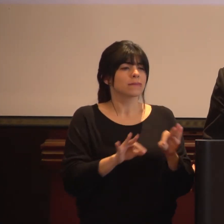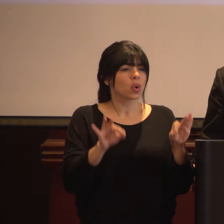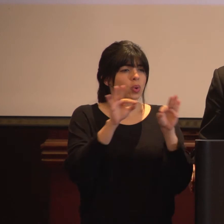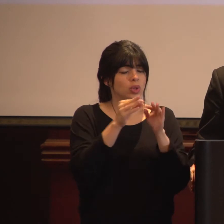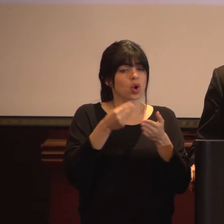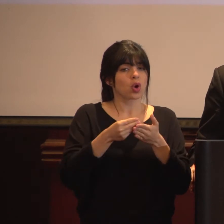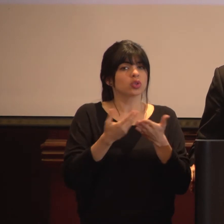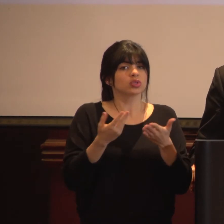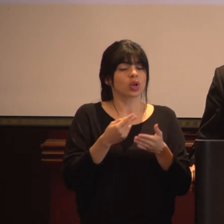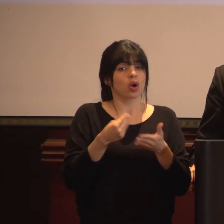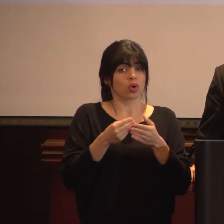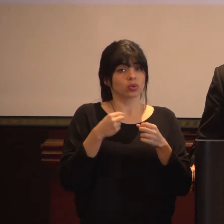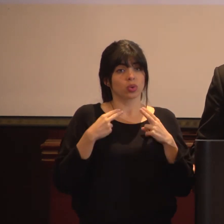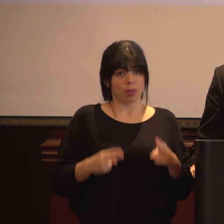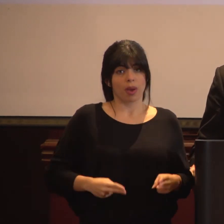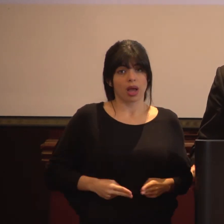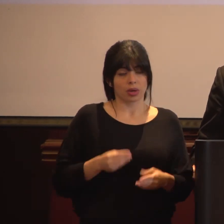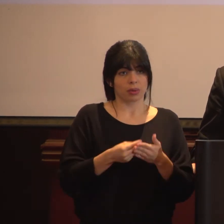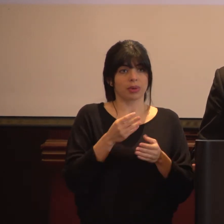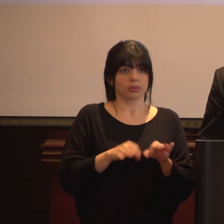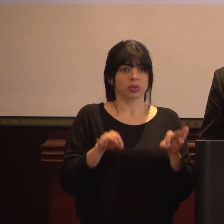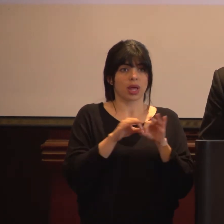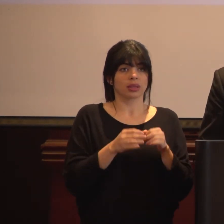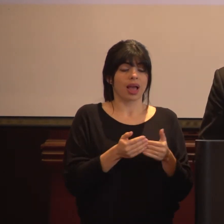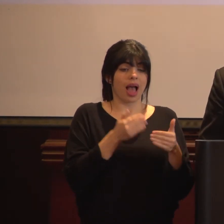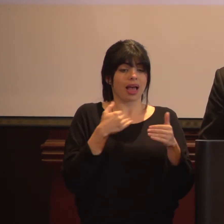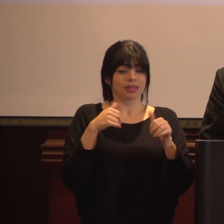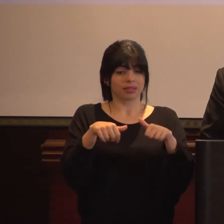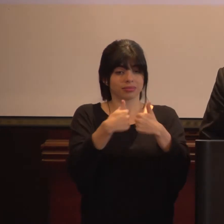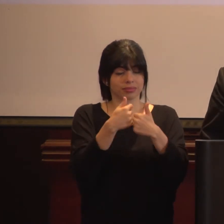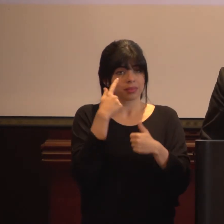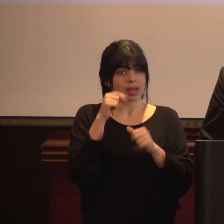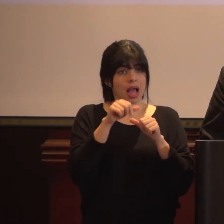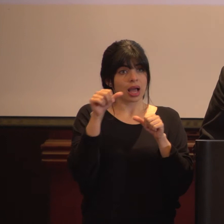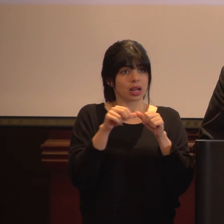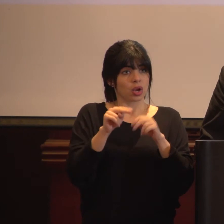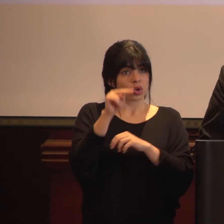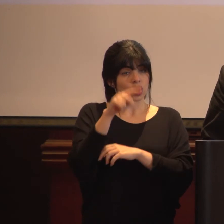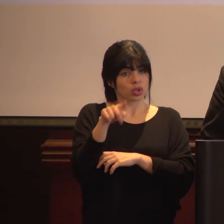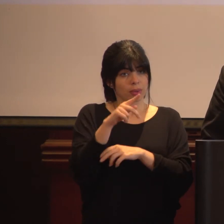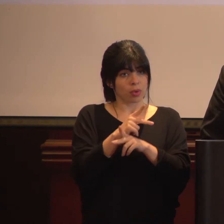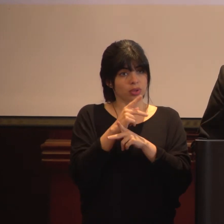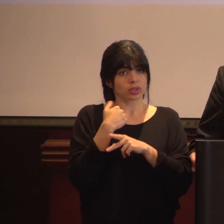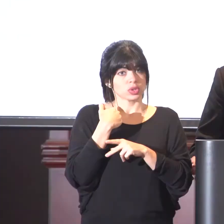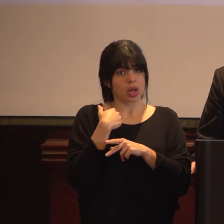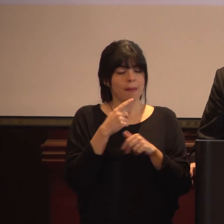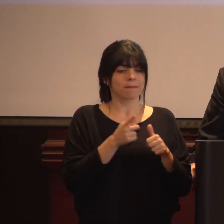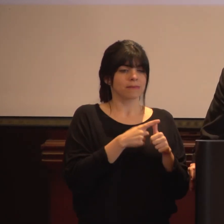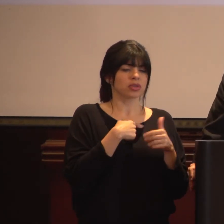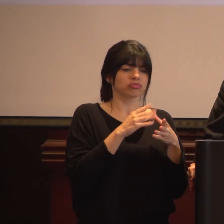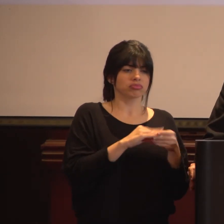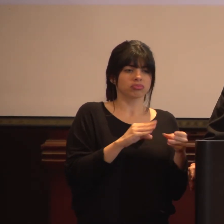costos el coste humano antes de referirme a los desafíos que plantea la crisis de protección en el Triángulo Norte permítanme citar la